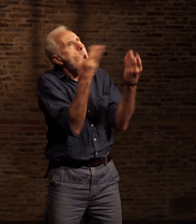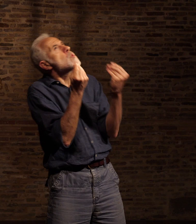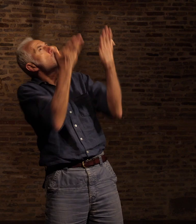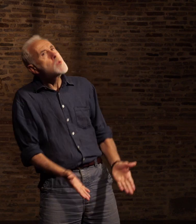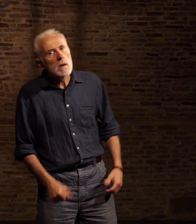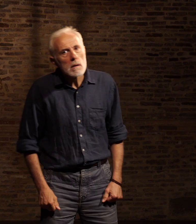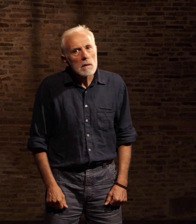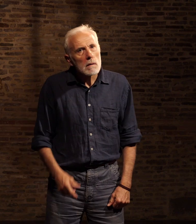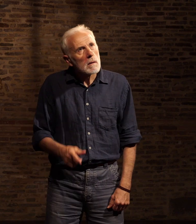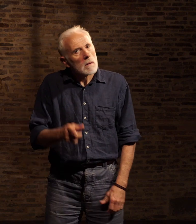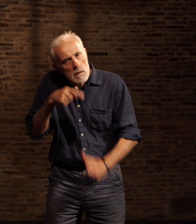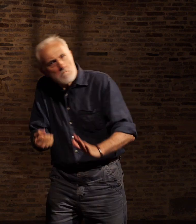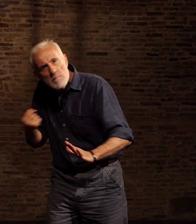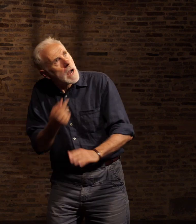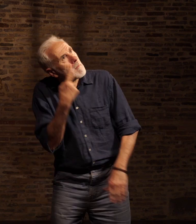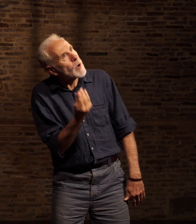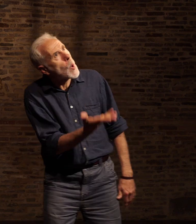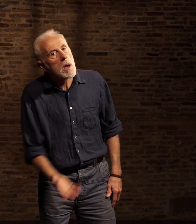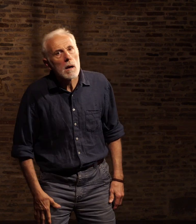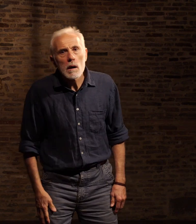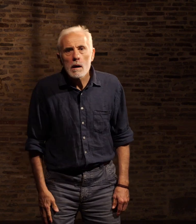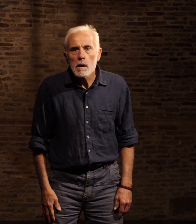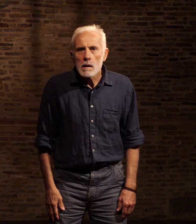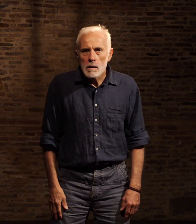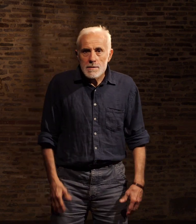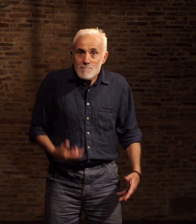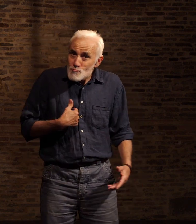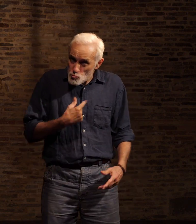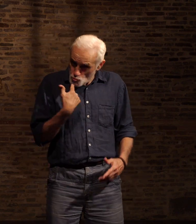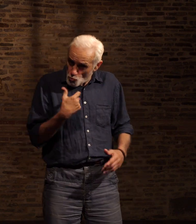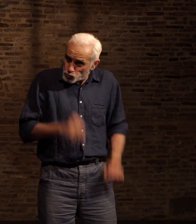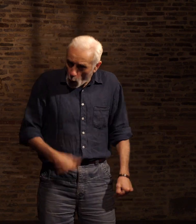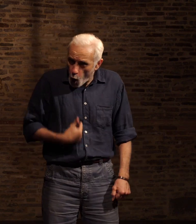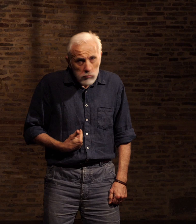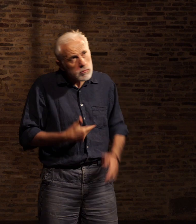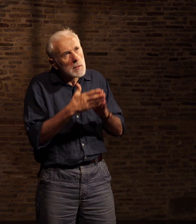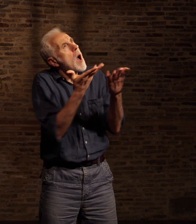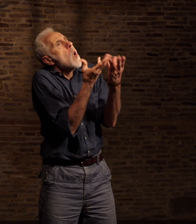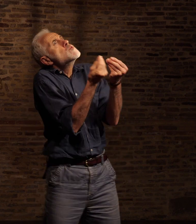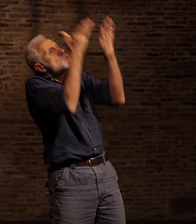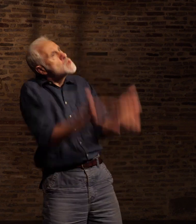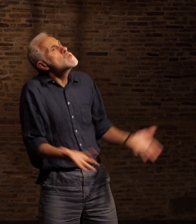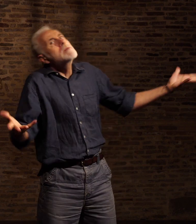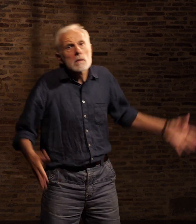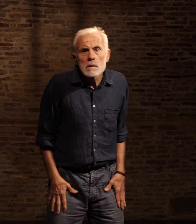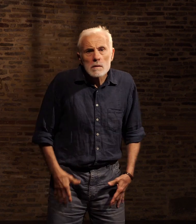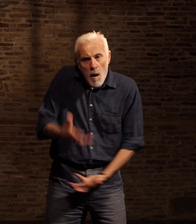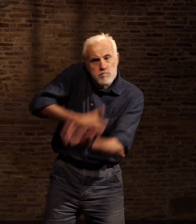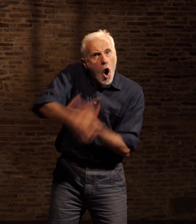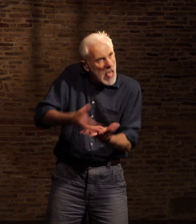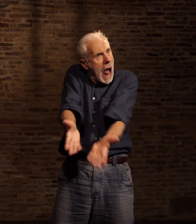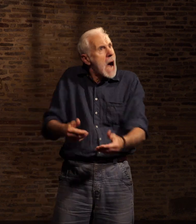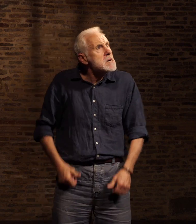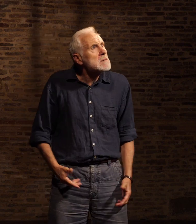qu'on sait pas si tout ce bordel c'est seulement je pouvais parler je leur ai demandé où il était passé qu'on se passer ce bordel la